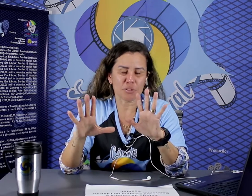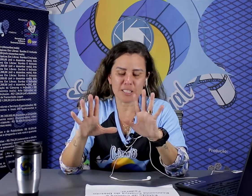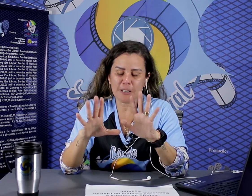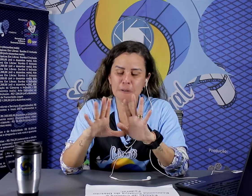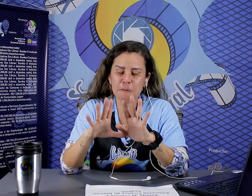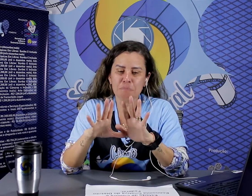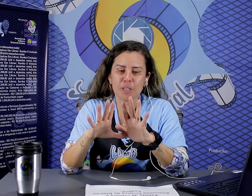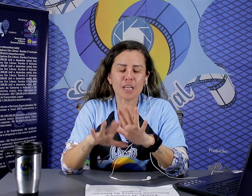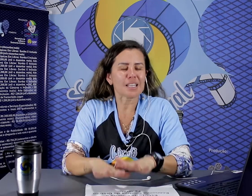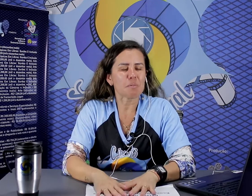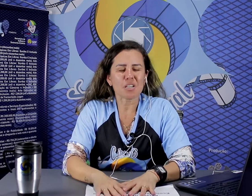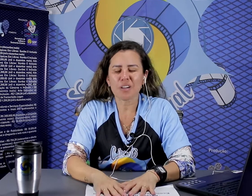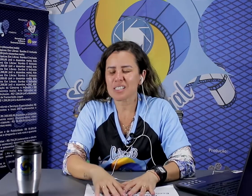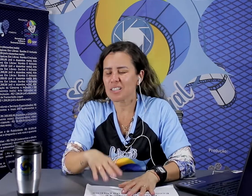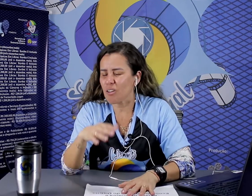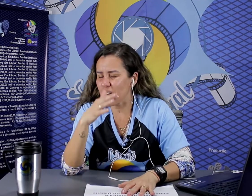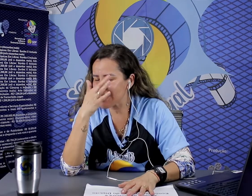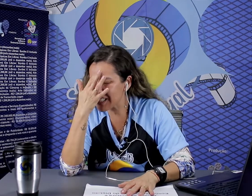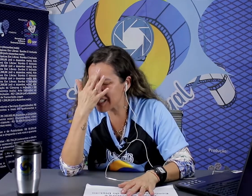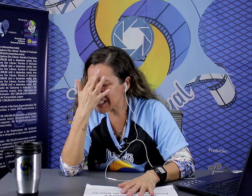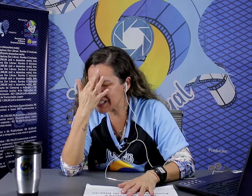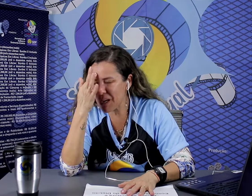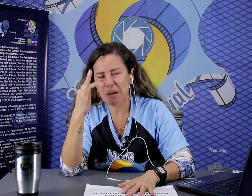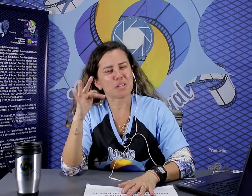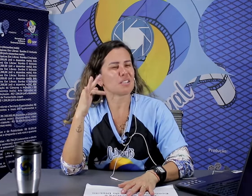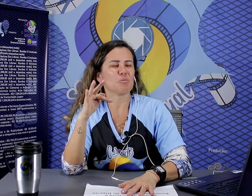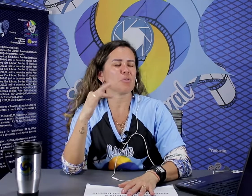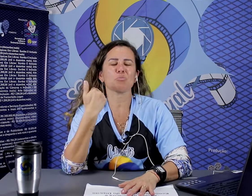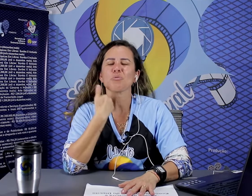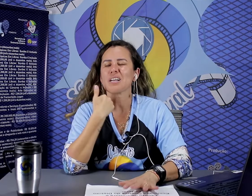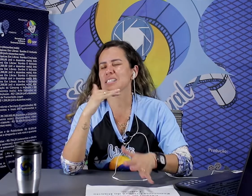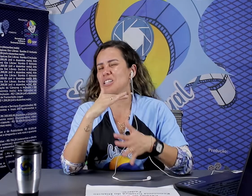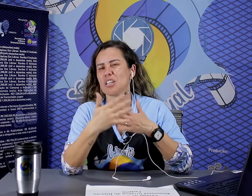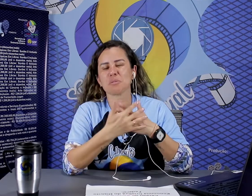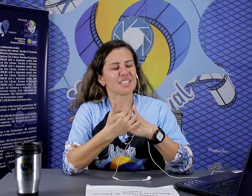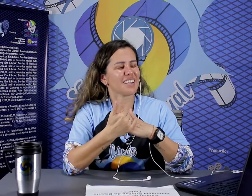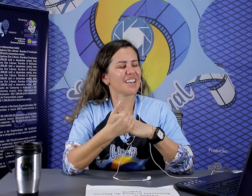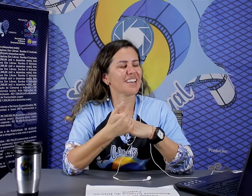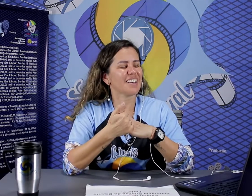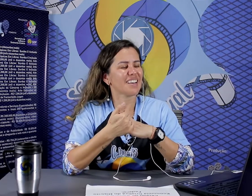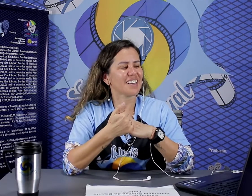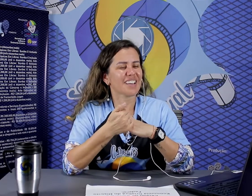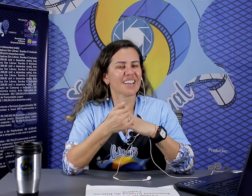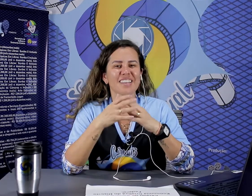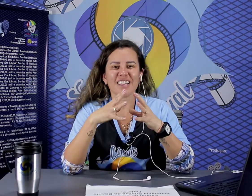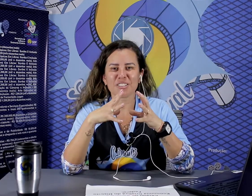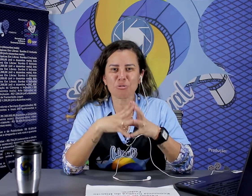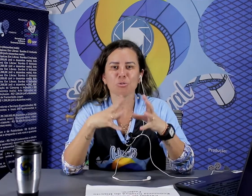né? E aí, de repente, ele fala assim, nossa, minha cabeça tá doendo, tô muito cansado de Libras. E ele é surdo